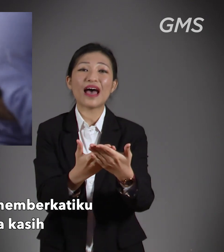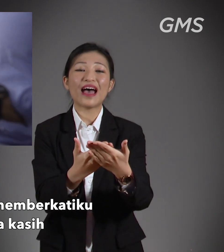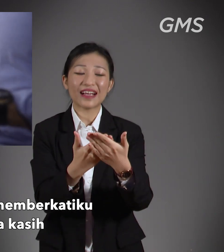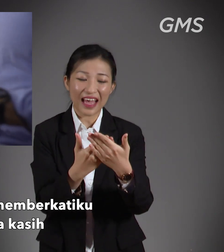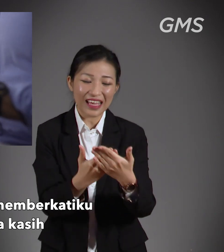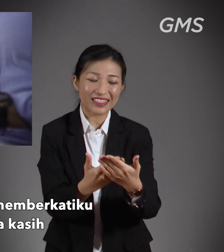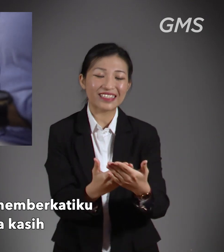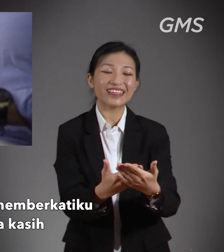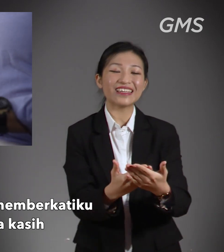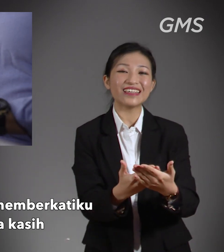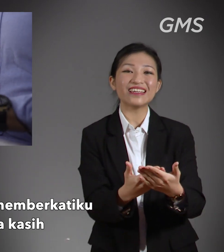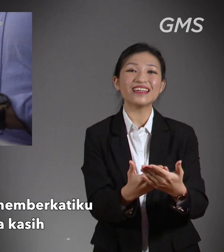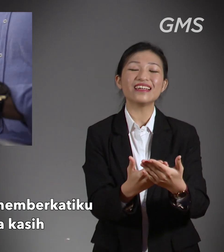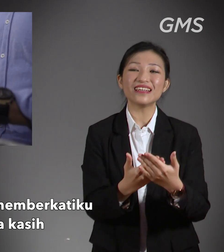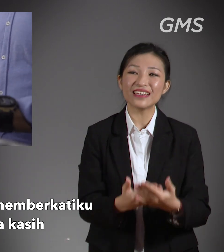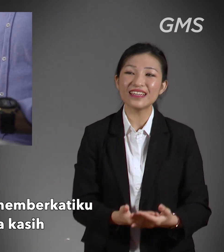Terima